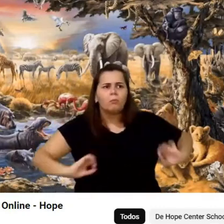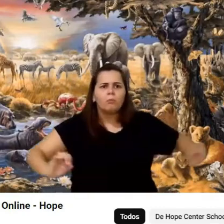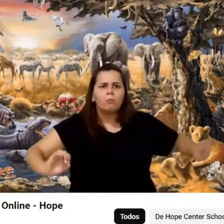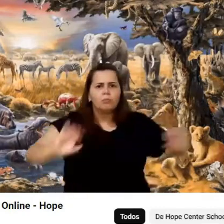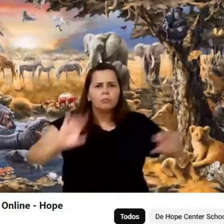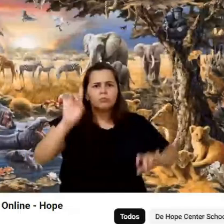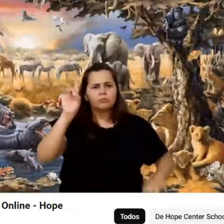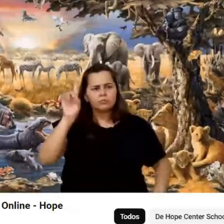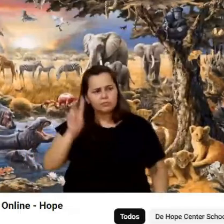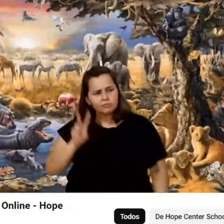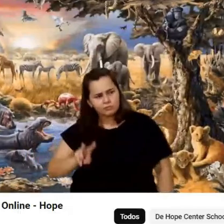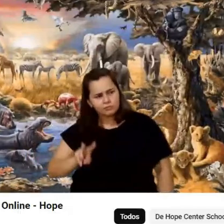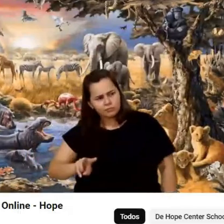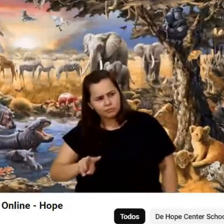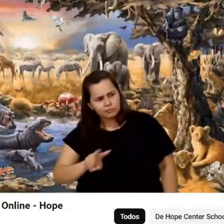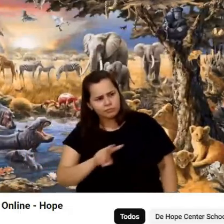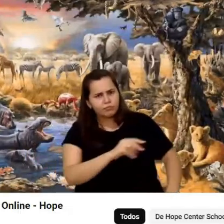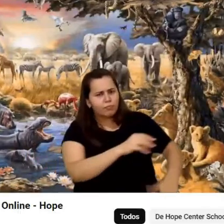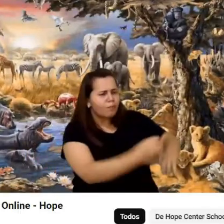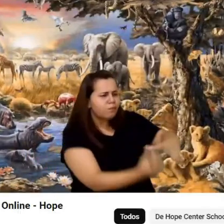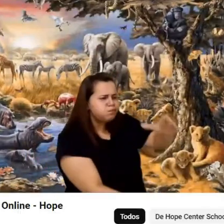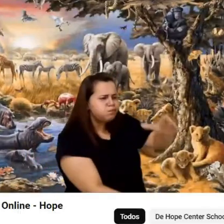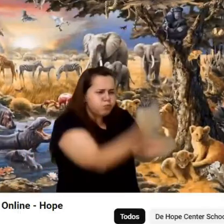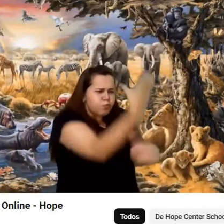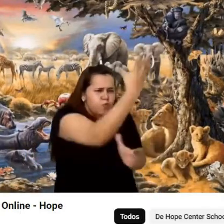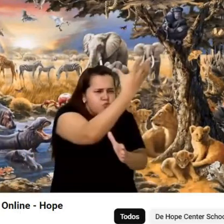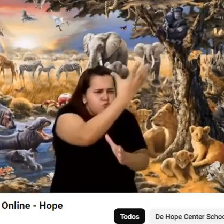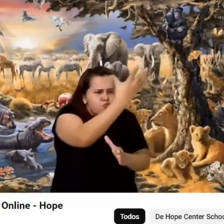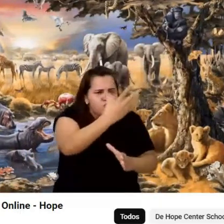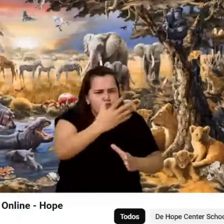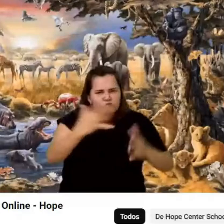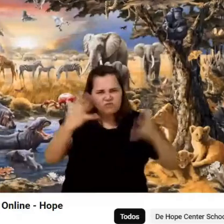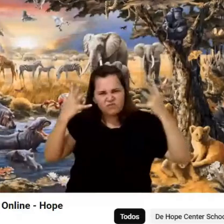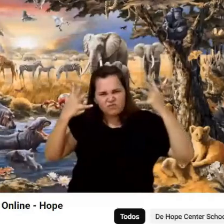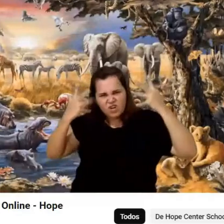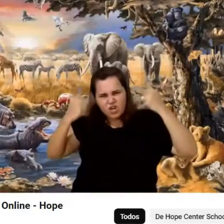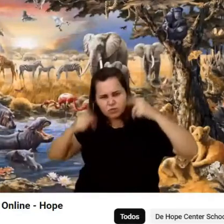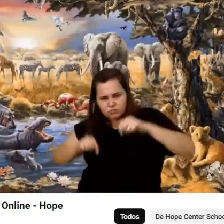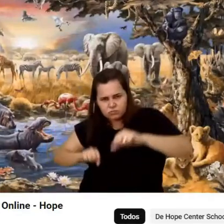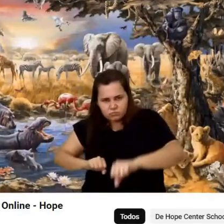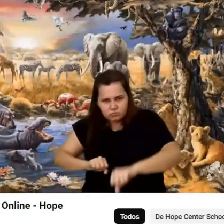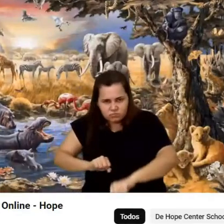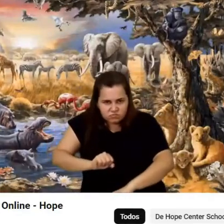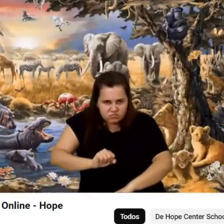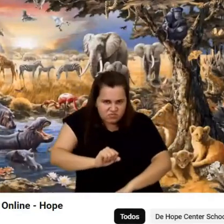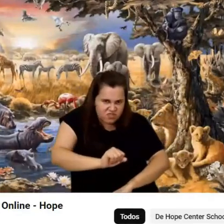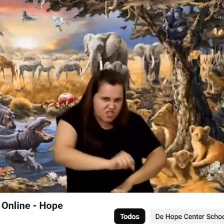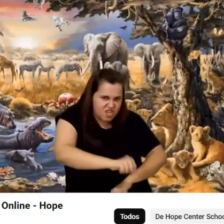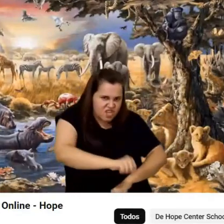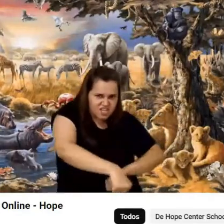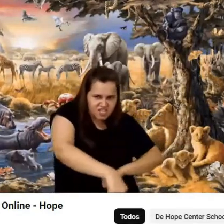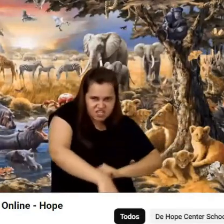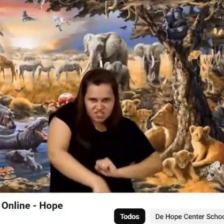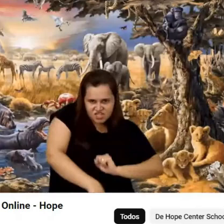diversos animais, como o leão, e Deus olhou para tudo isso e ele foi criando diversos tipos